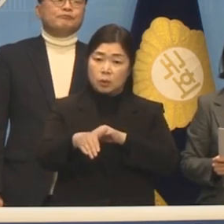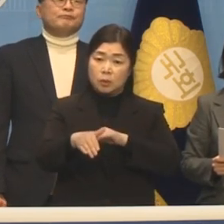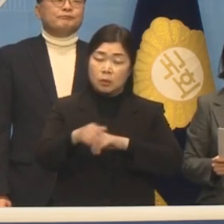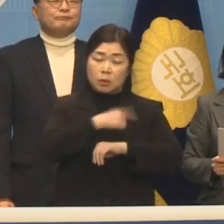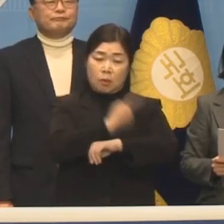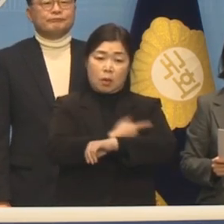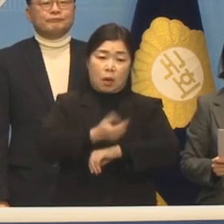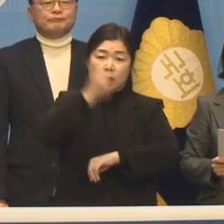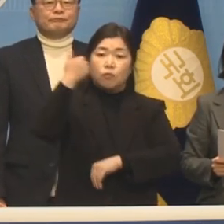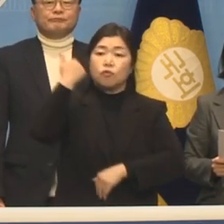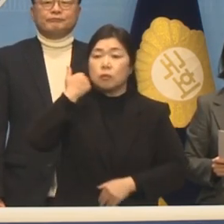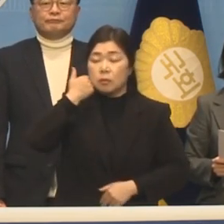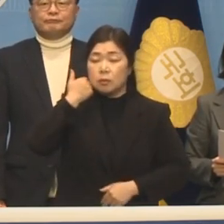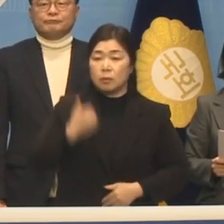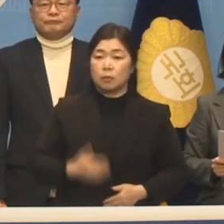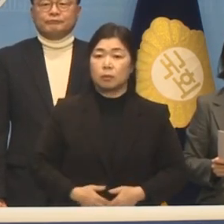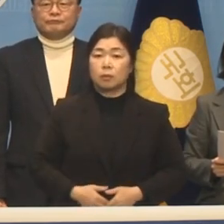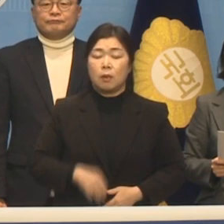대한민국은 과연 민주공화국이 맞는가?